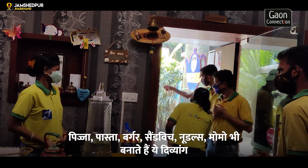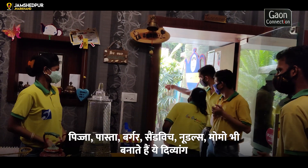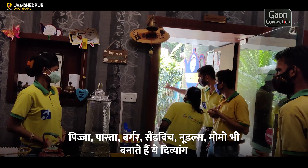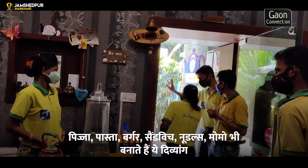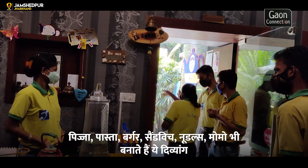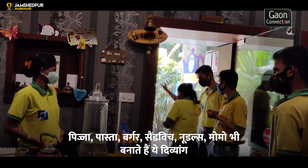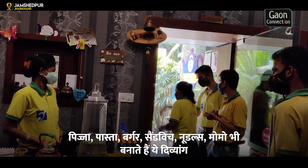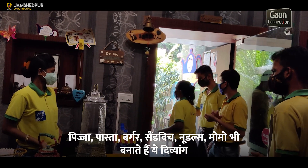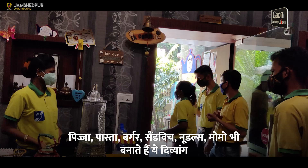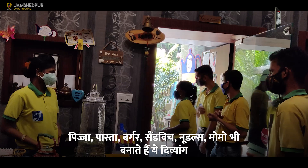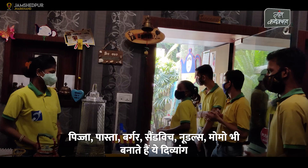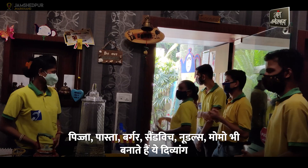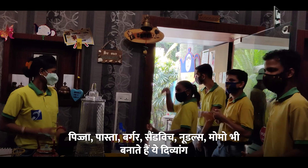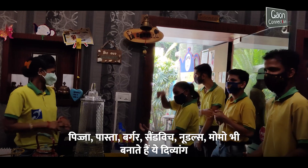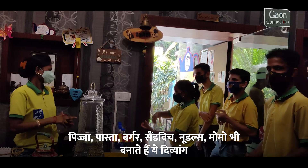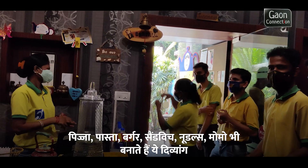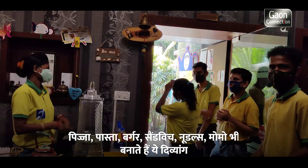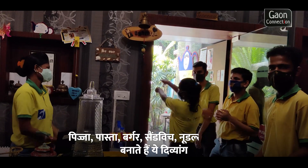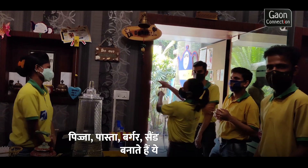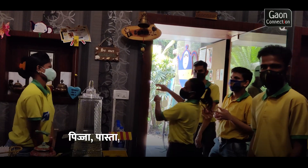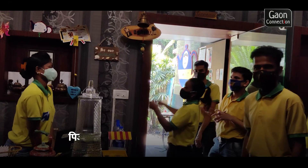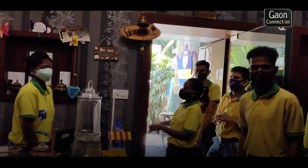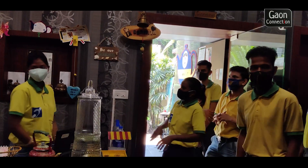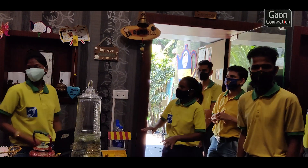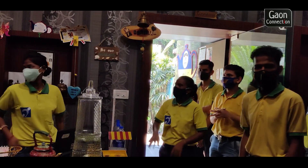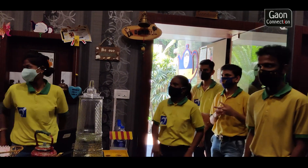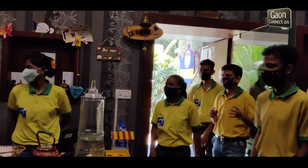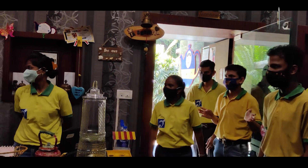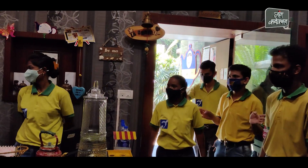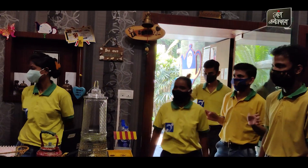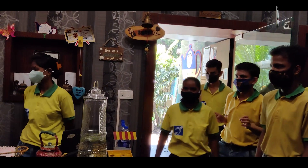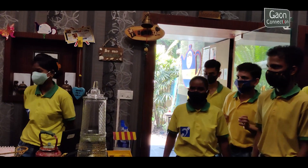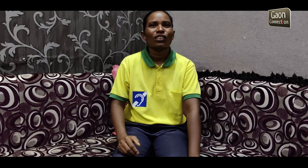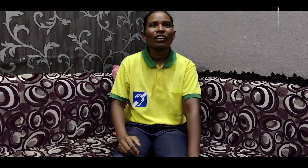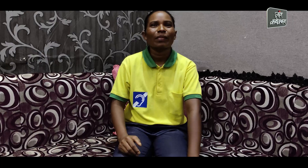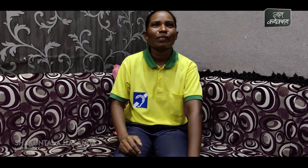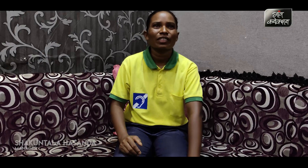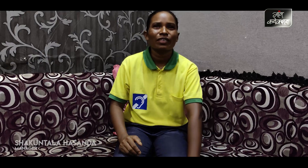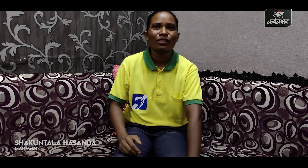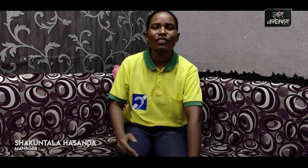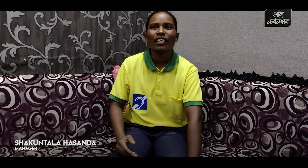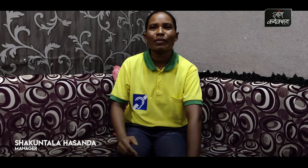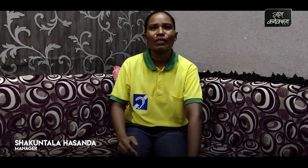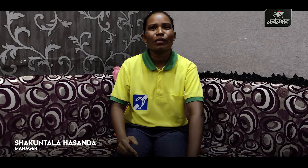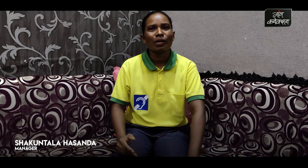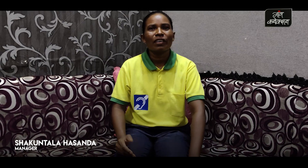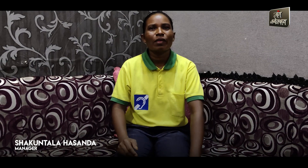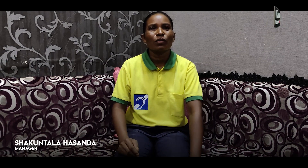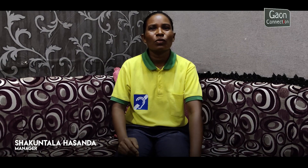के साथ में कैसे काम कर रहे हैं, इन लोगों का बात आप कैसे समझ लेते हैं, इन लोगों का काम, इन लोगों के साथ में मतलब काम करना बहुत